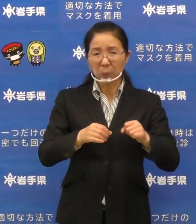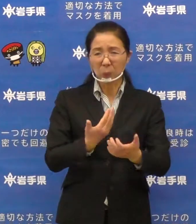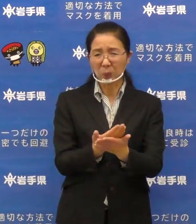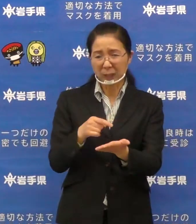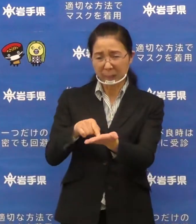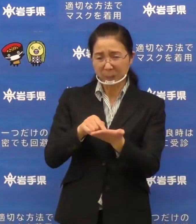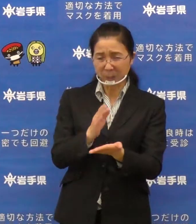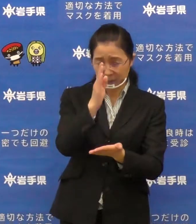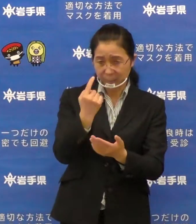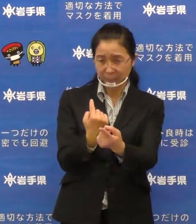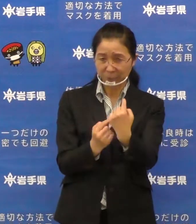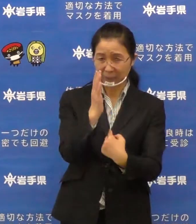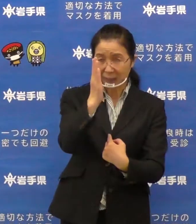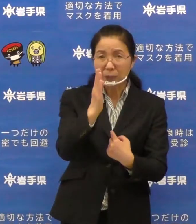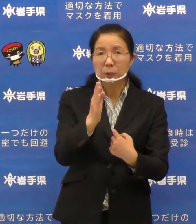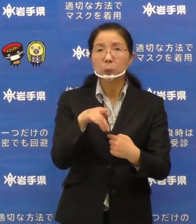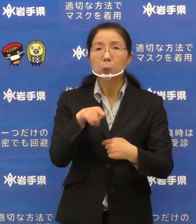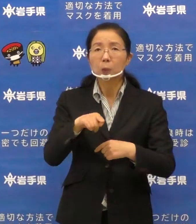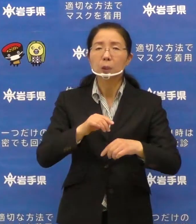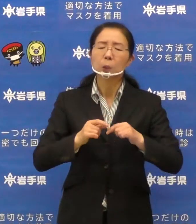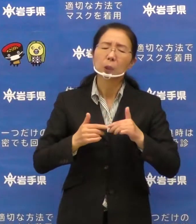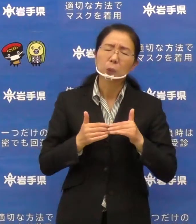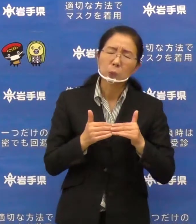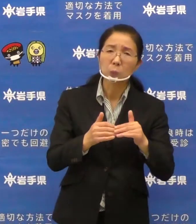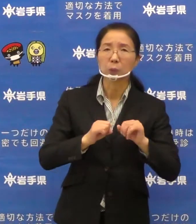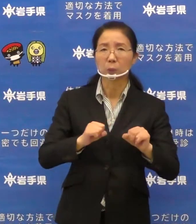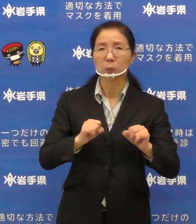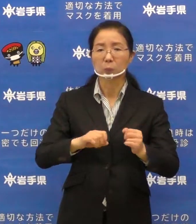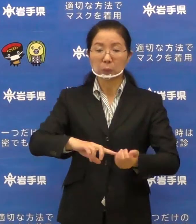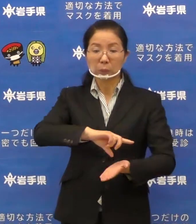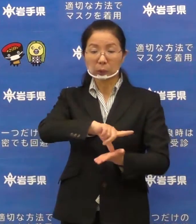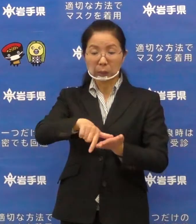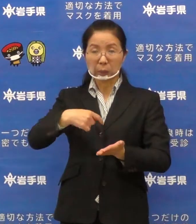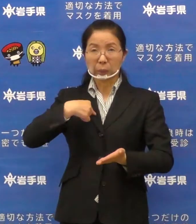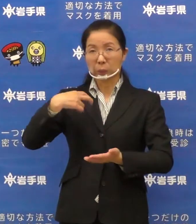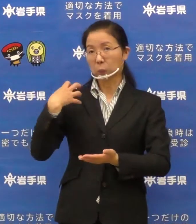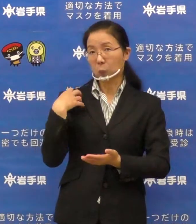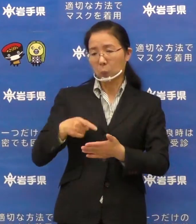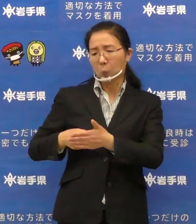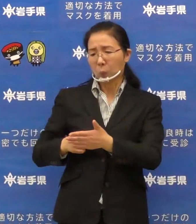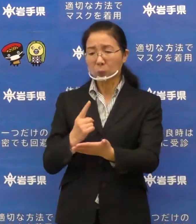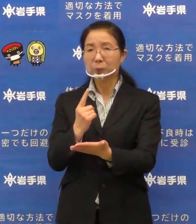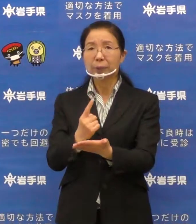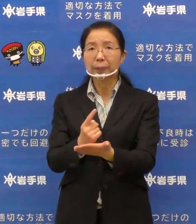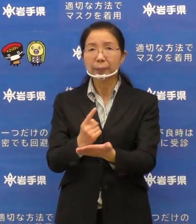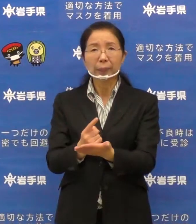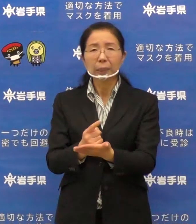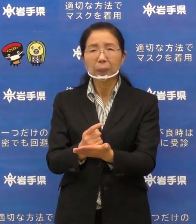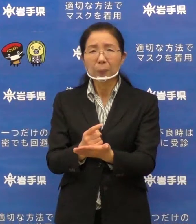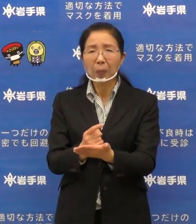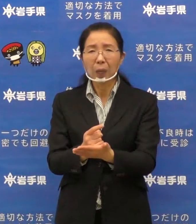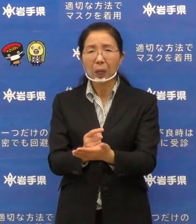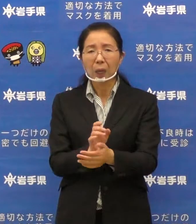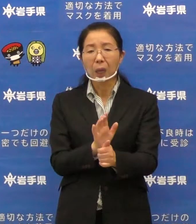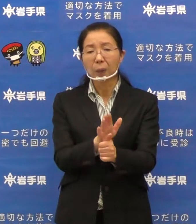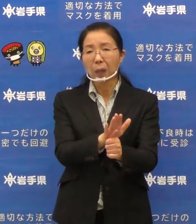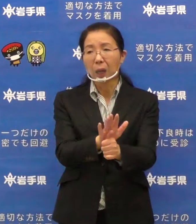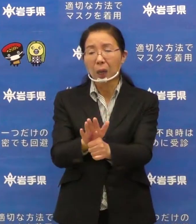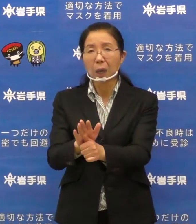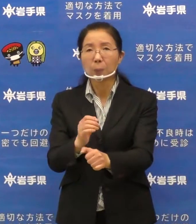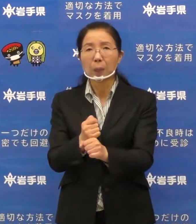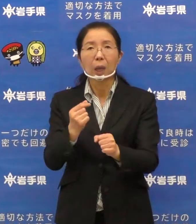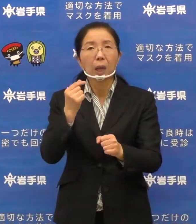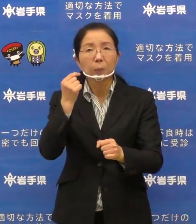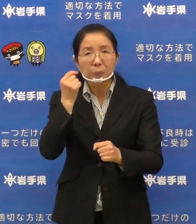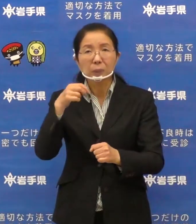。そして地方の努力だけではカバーしきれないっていうのが医